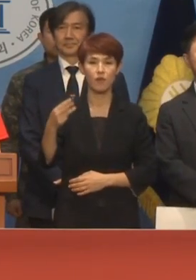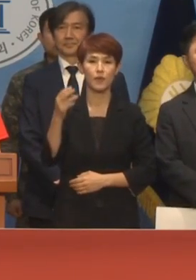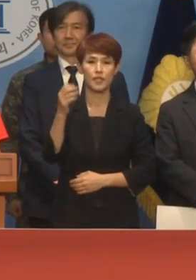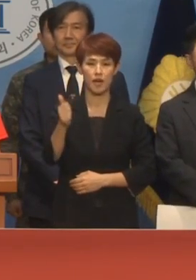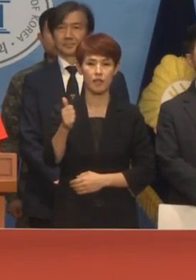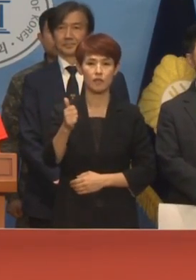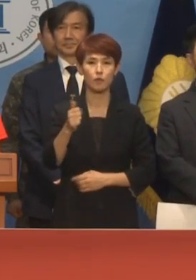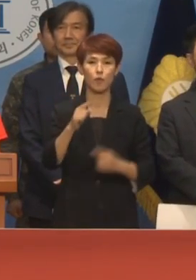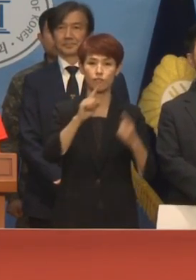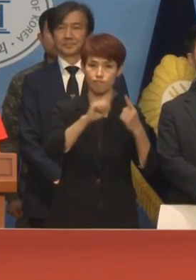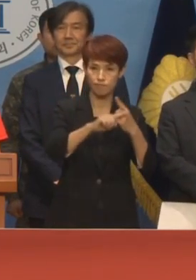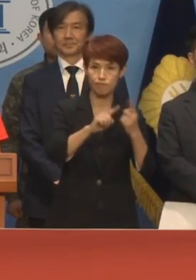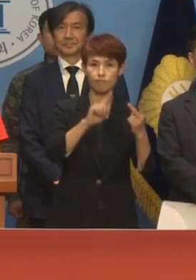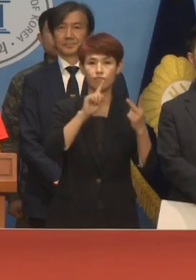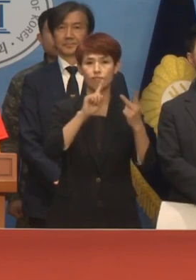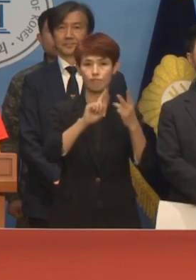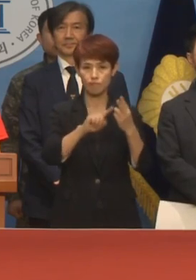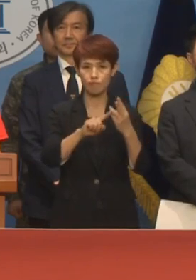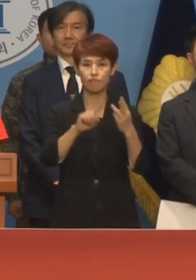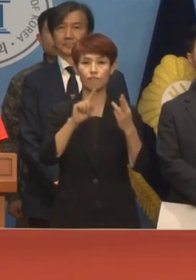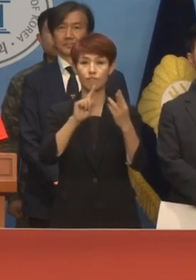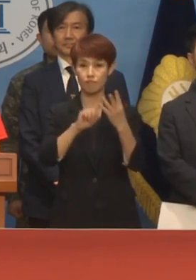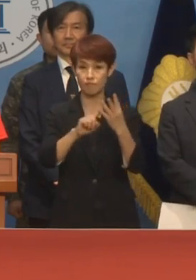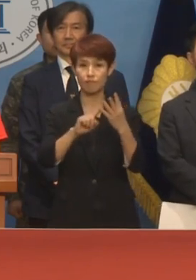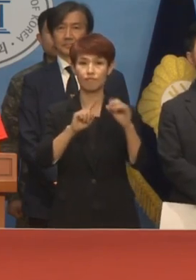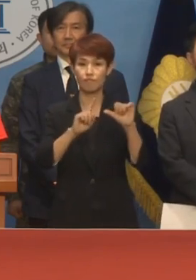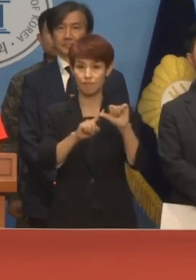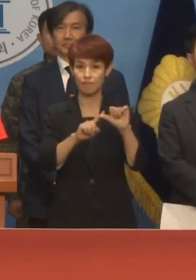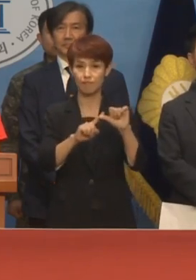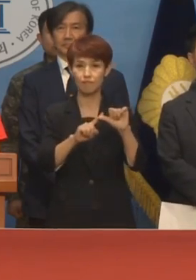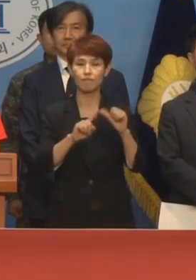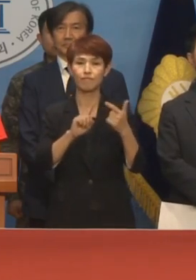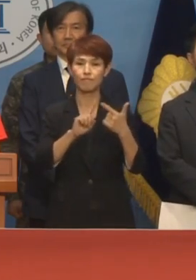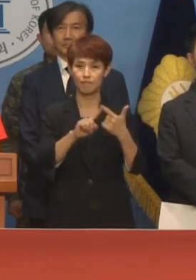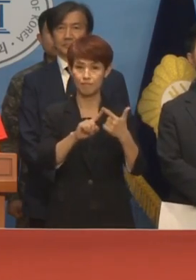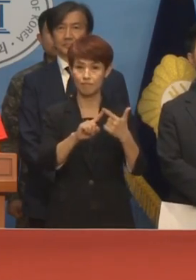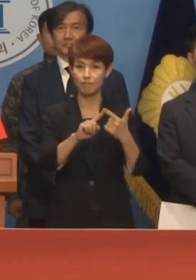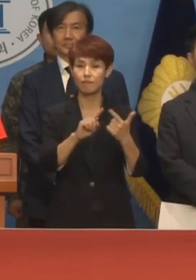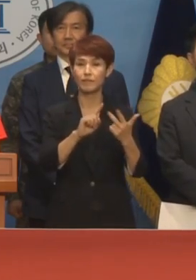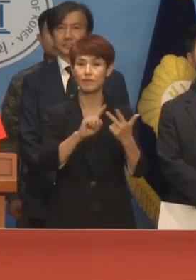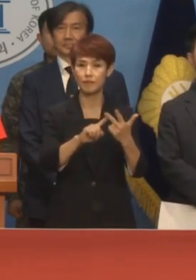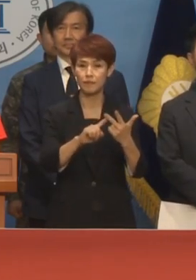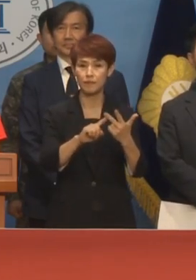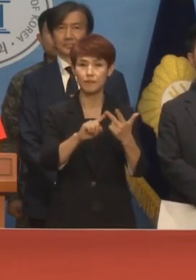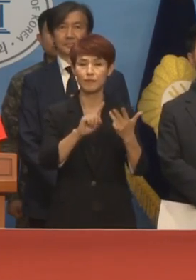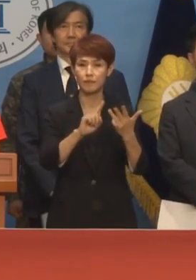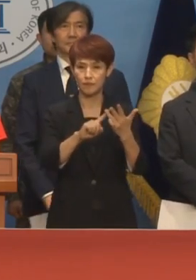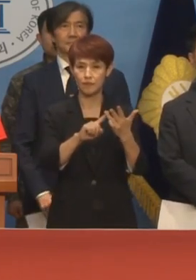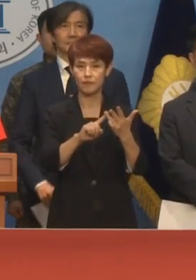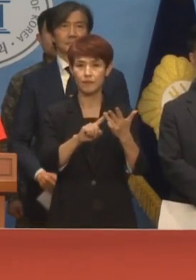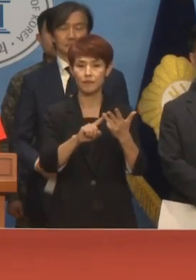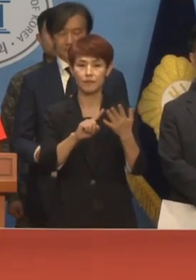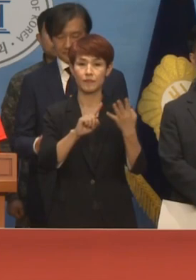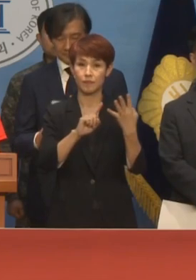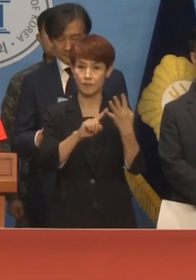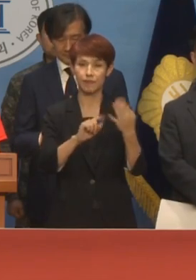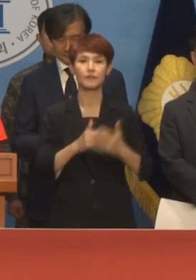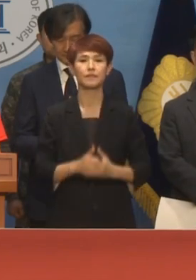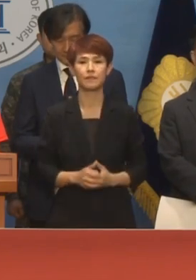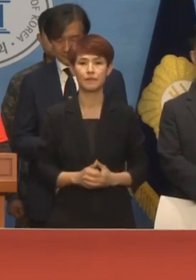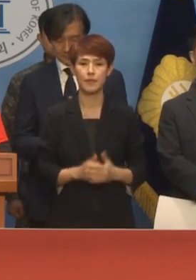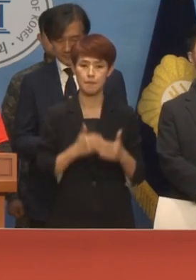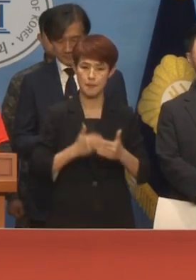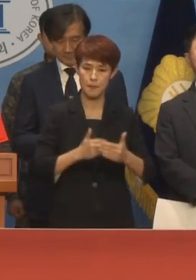의원님, 박주민 의원님, 조국 대표님, 이준석 대표님, 장혜영 의원님, 강성희 의원님, 김종민 의원님